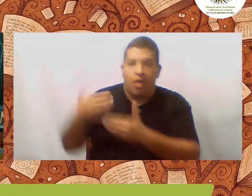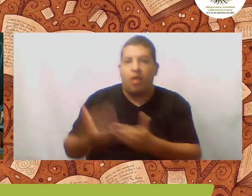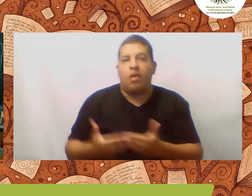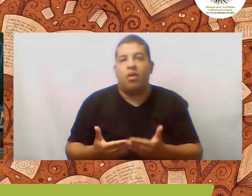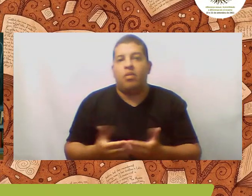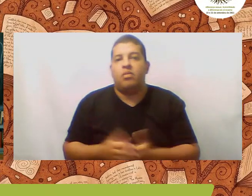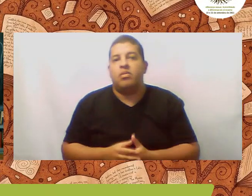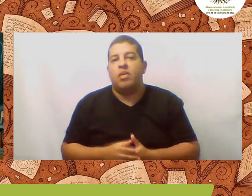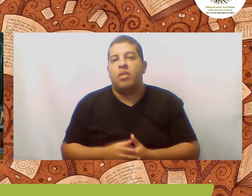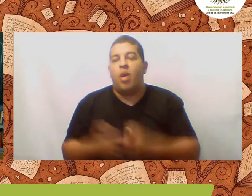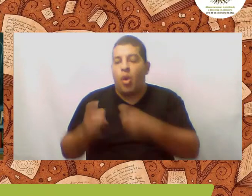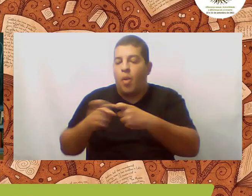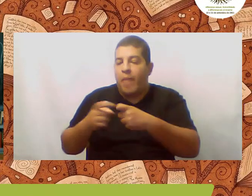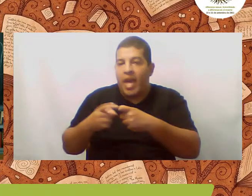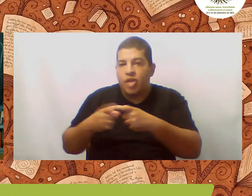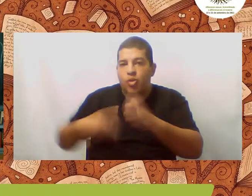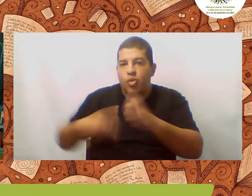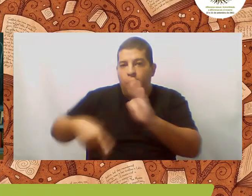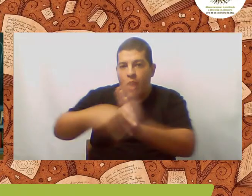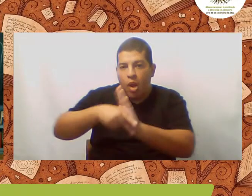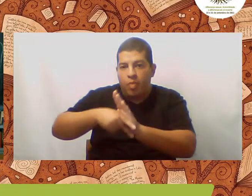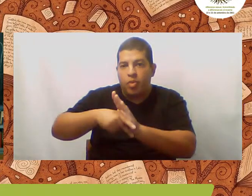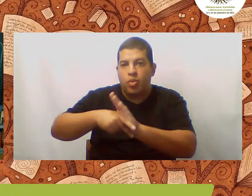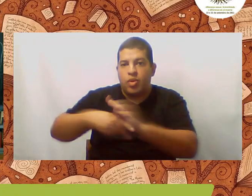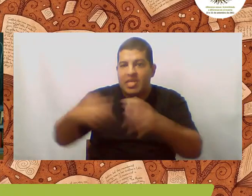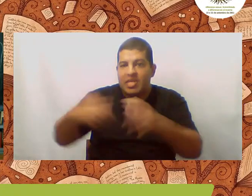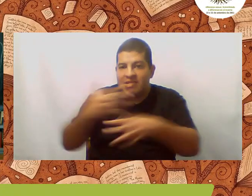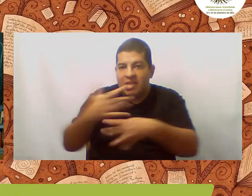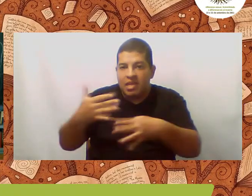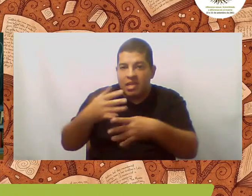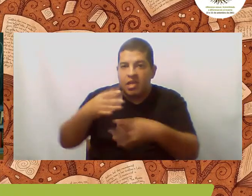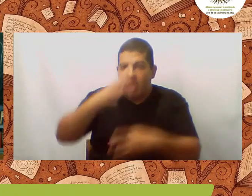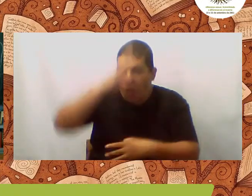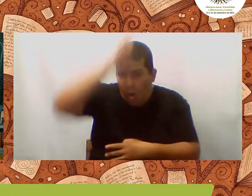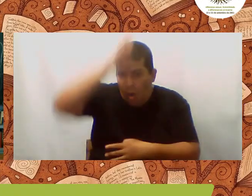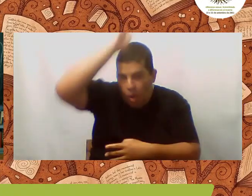médico romano, né, mas que já estava presente desde a tradição grega, né,